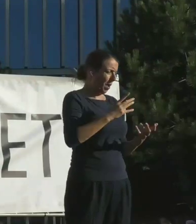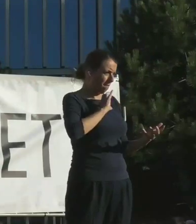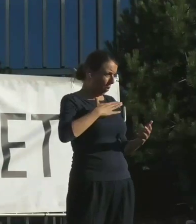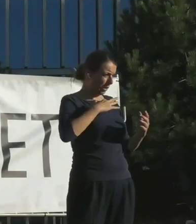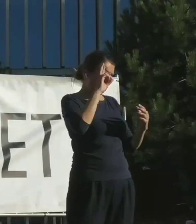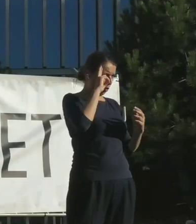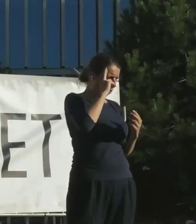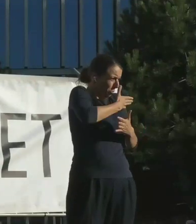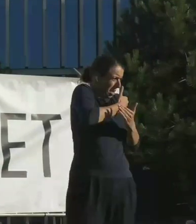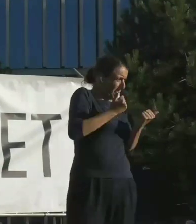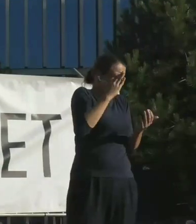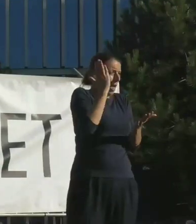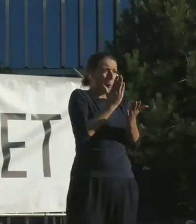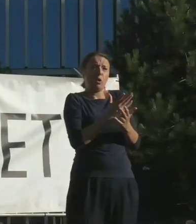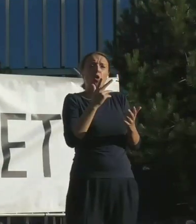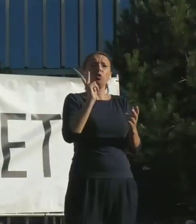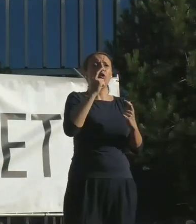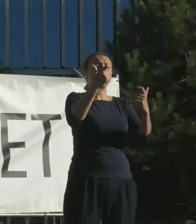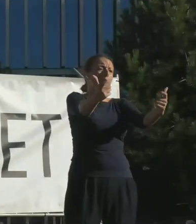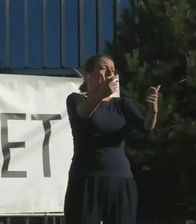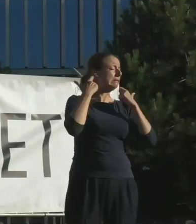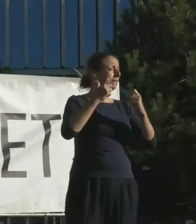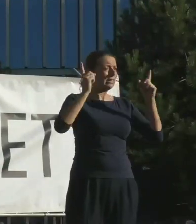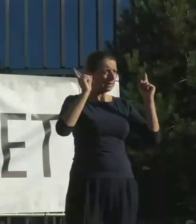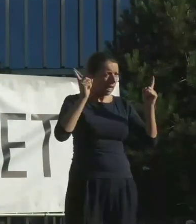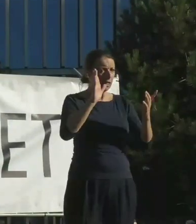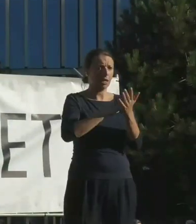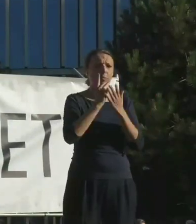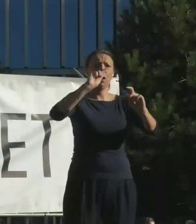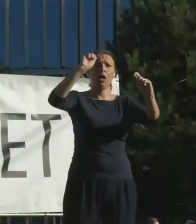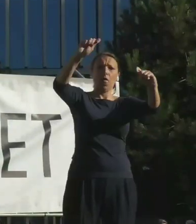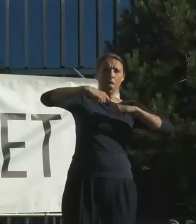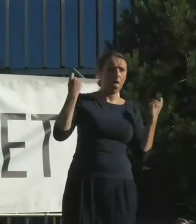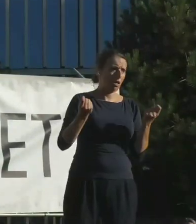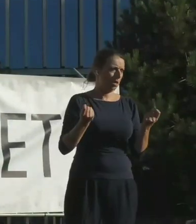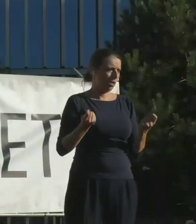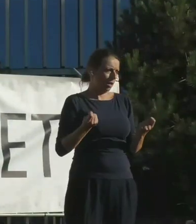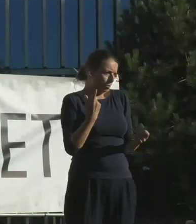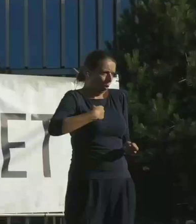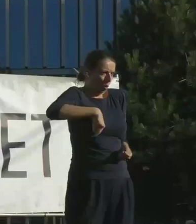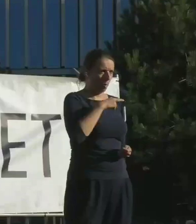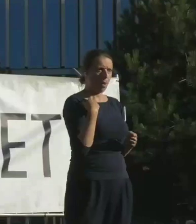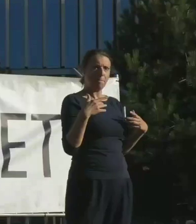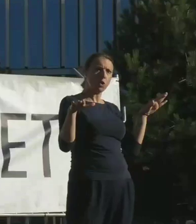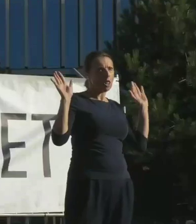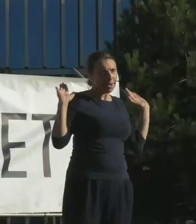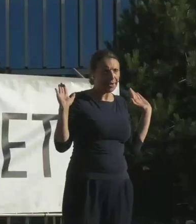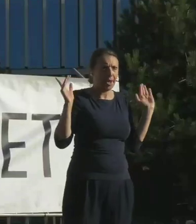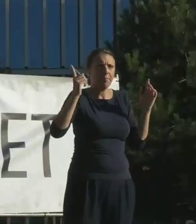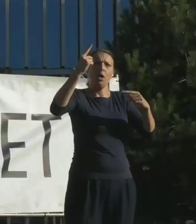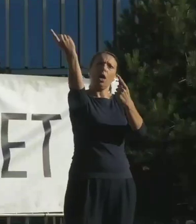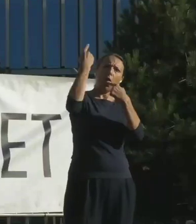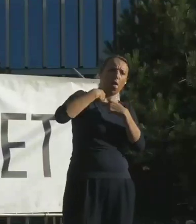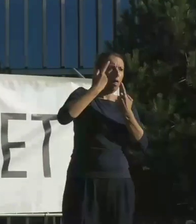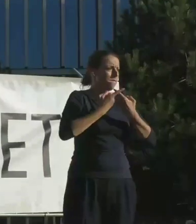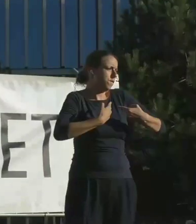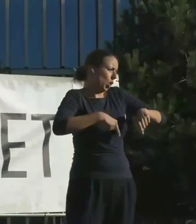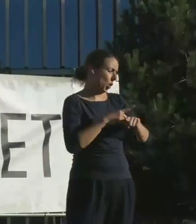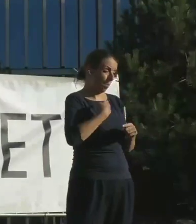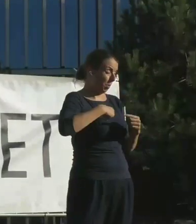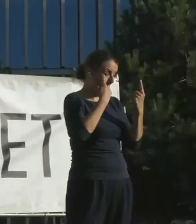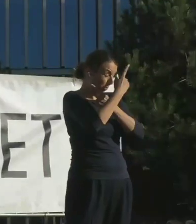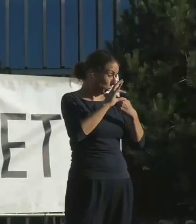albo nakazać. My nie wybieramy, nie myślimy, nie czujemy. My się poddajemy rozkazom. Albo